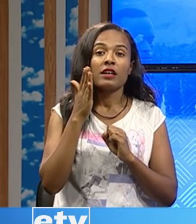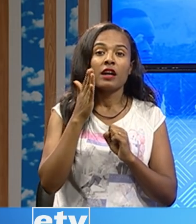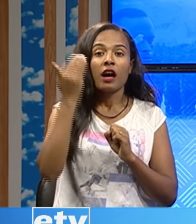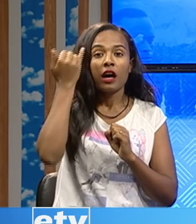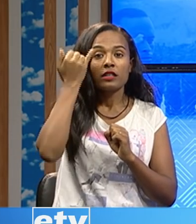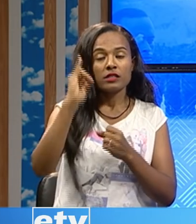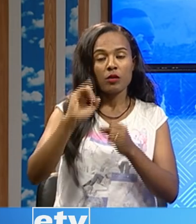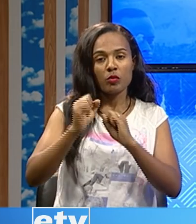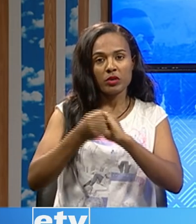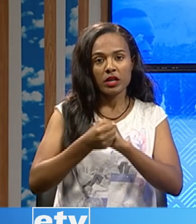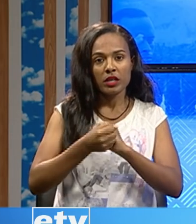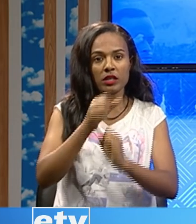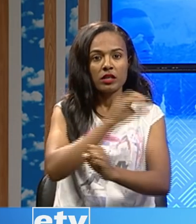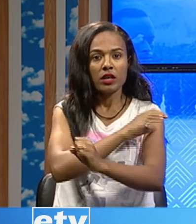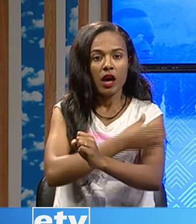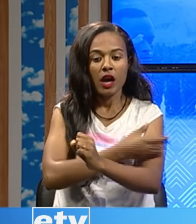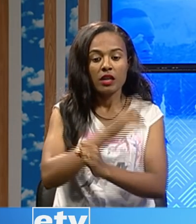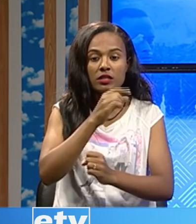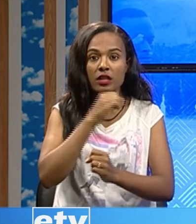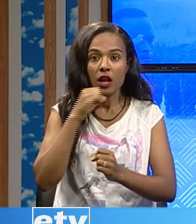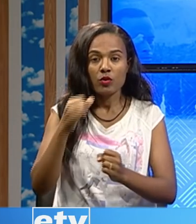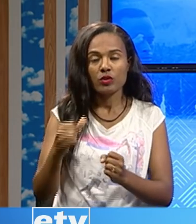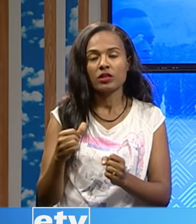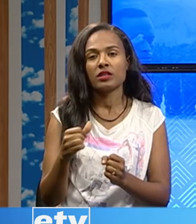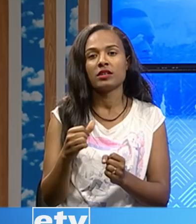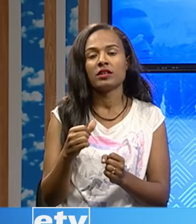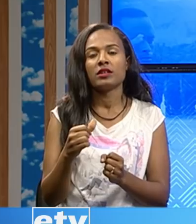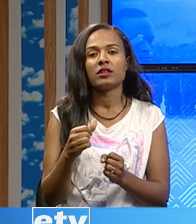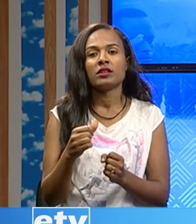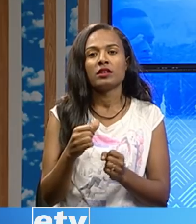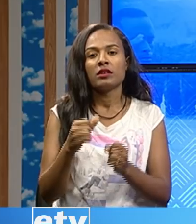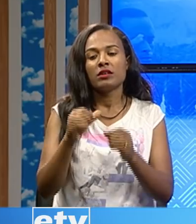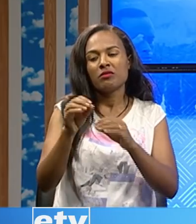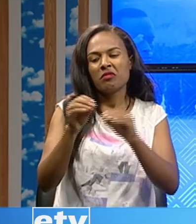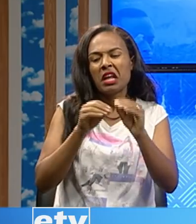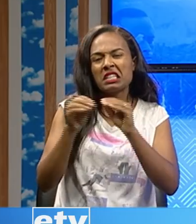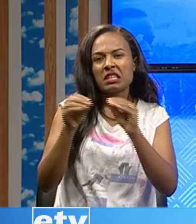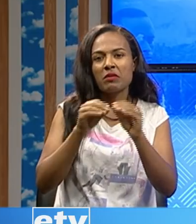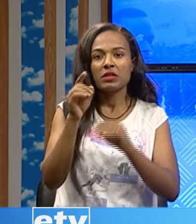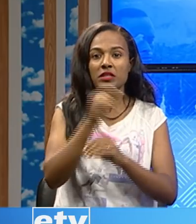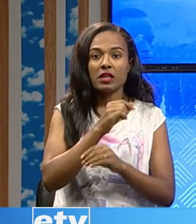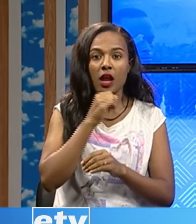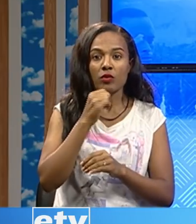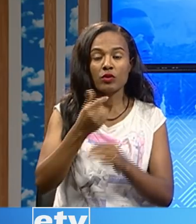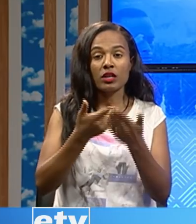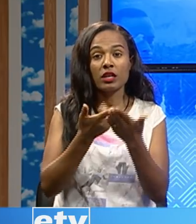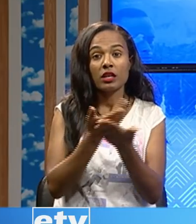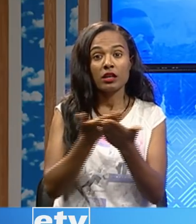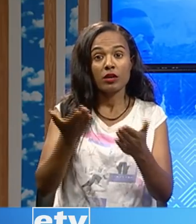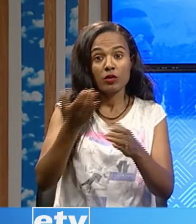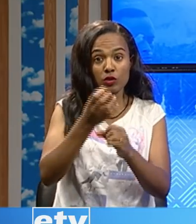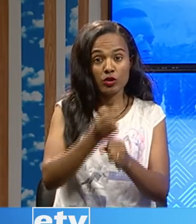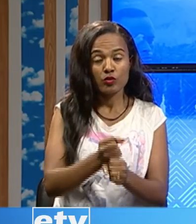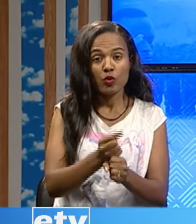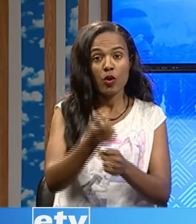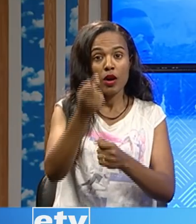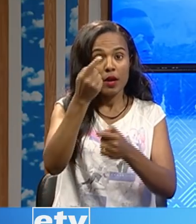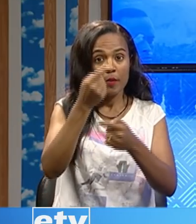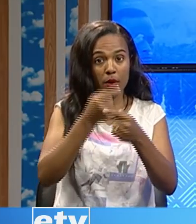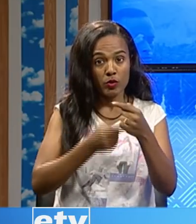አሳቡን የሚቀይር ኃይል ስላልሆነ ዶግማቲክ ስለሆነ ፍሌክሲብል ስላልሆነ ያን ቲንኪንጉን ይዞ